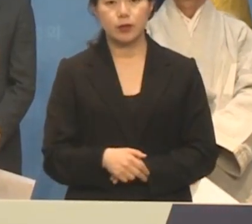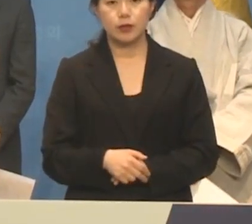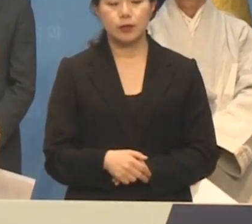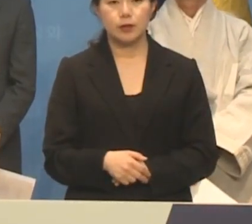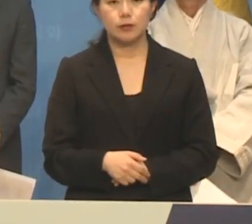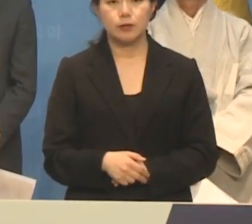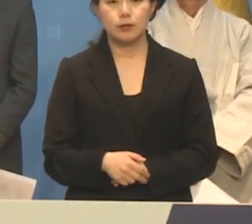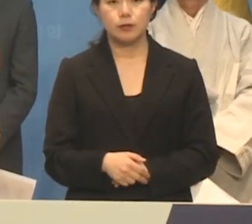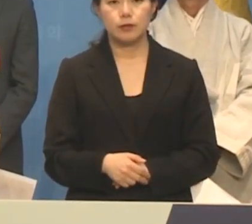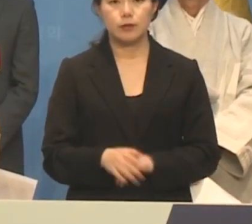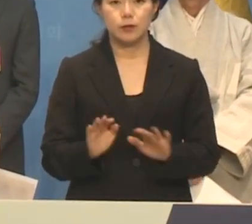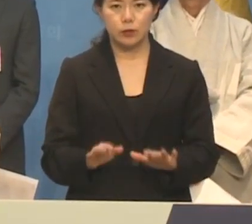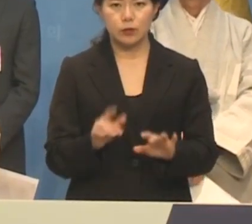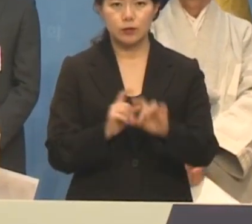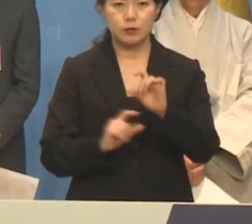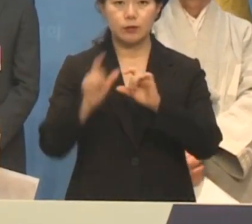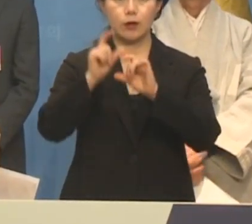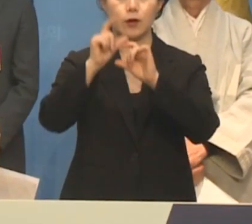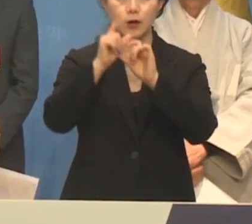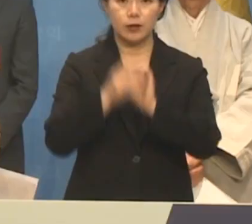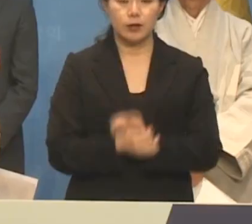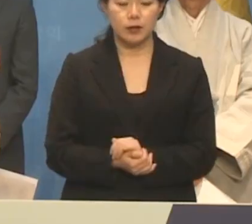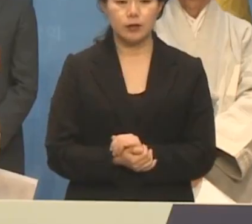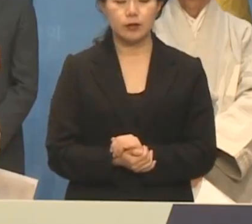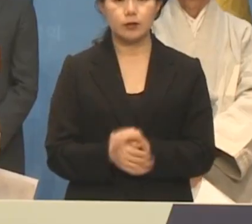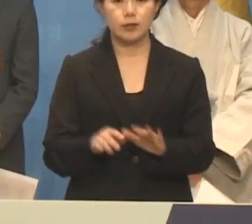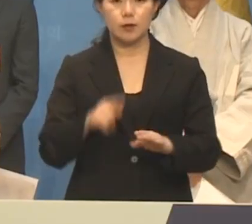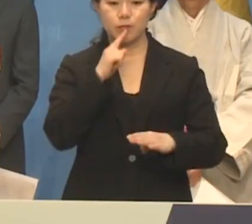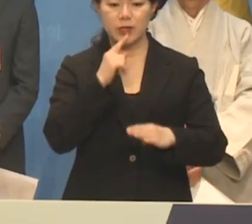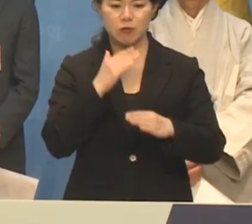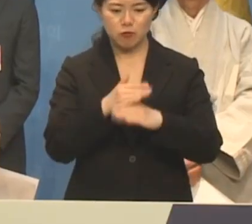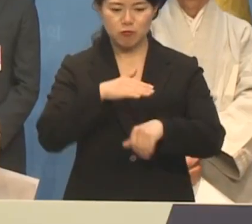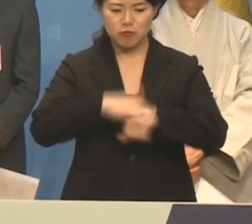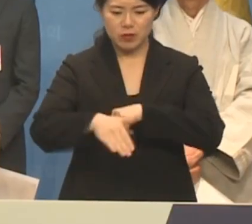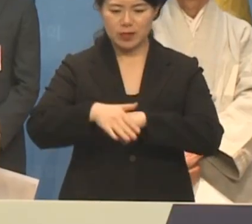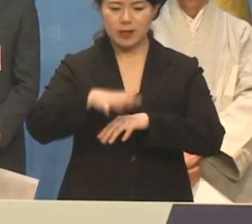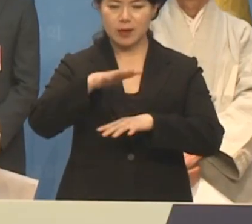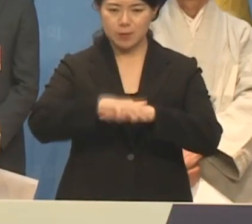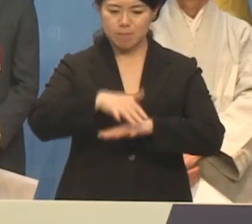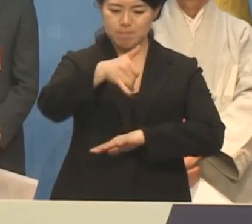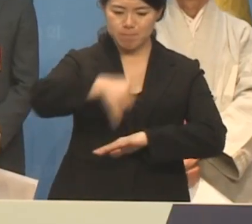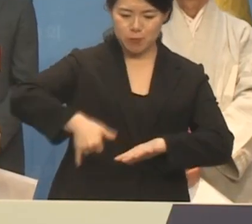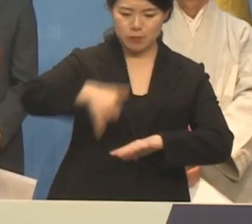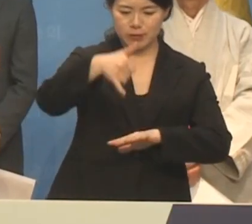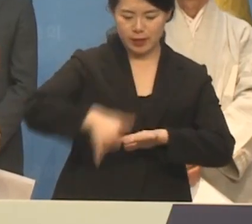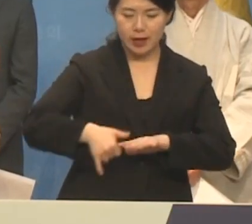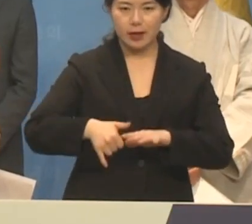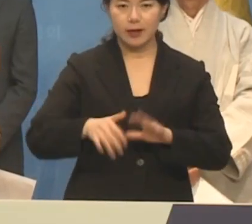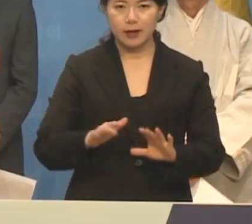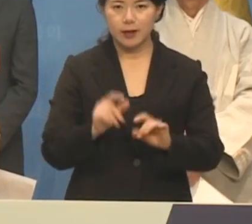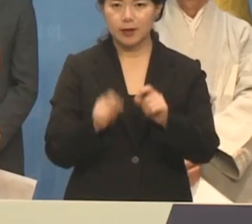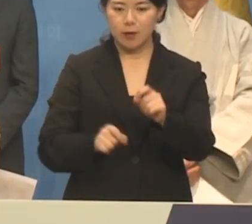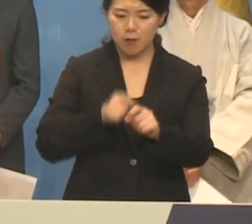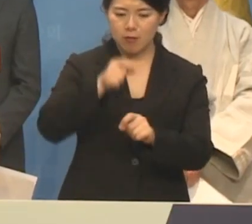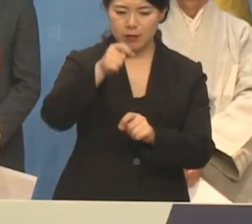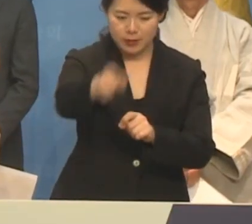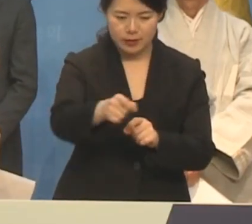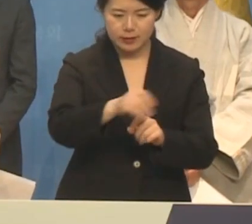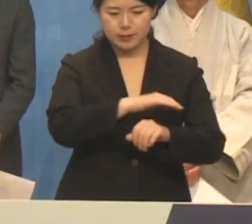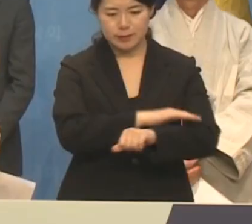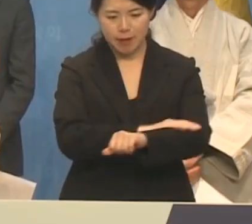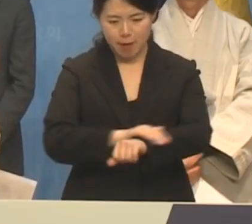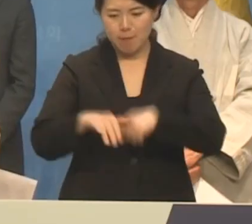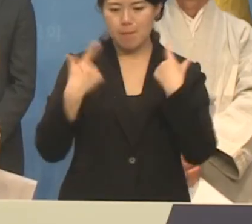부정하고 긍정해서 민주라는 농사, 민주라는 연구혁명 계속 그걸 의지해서 살 수밖에